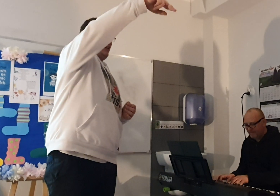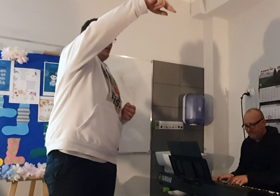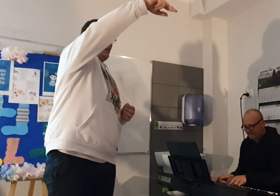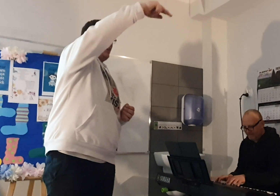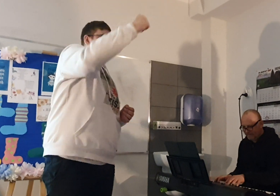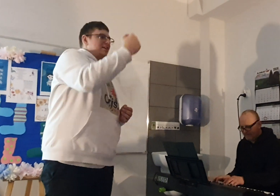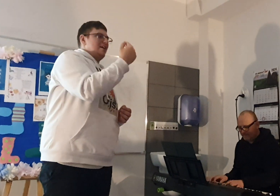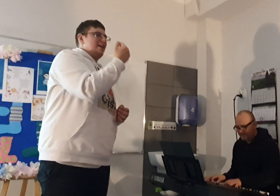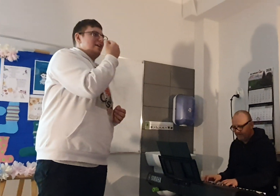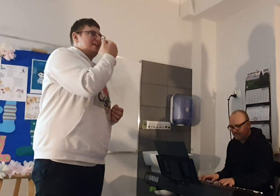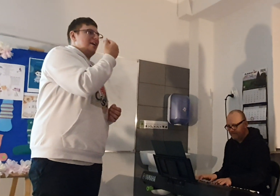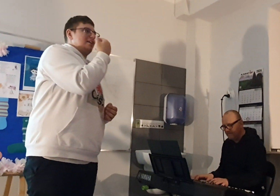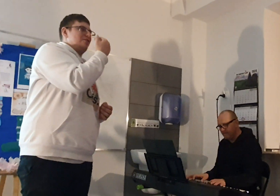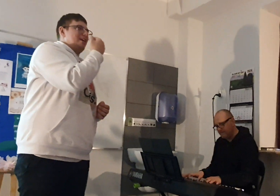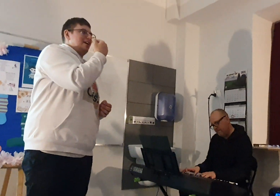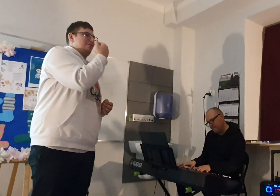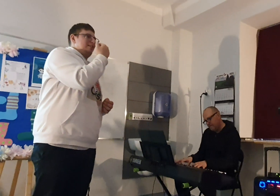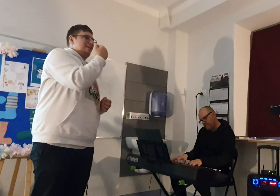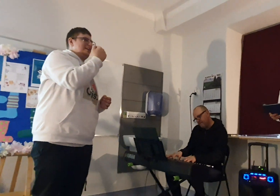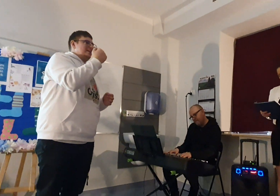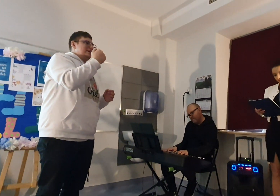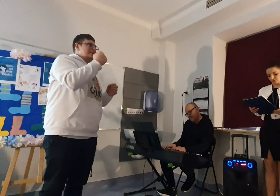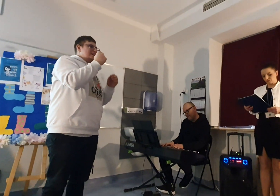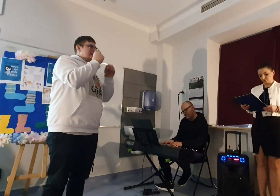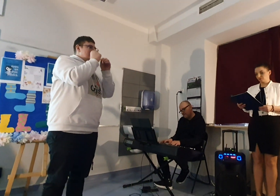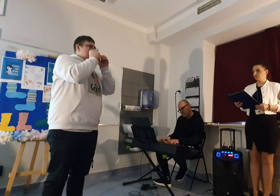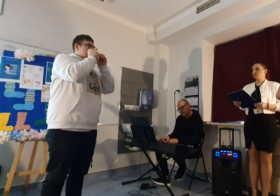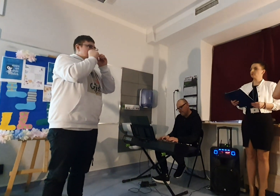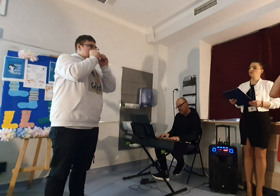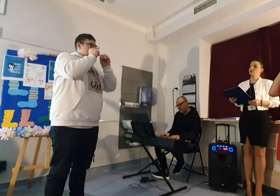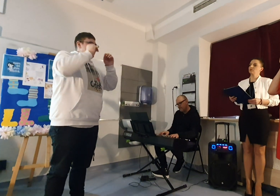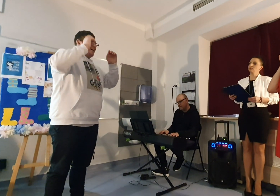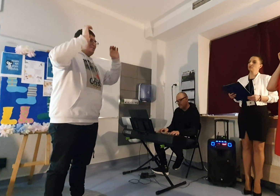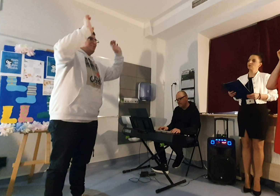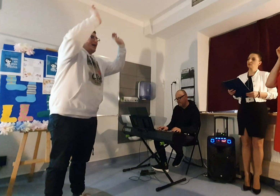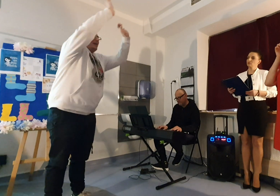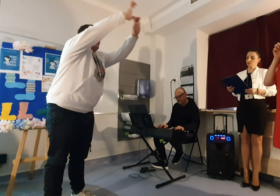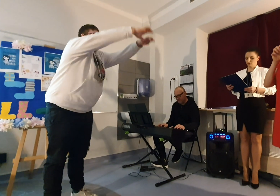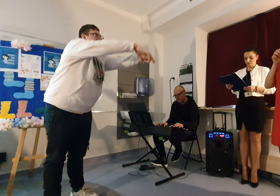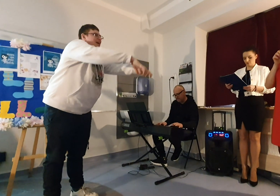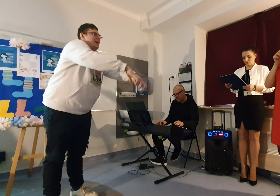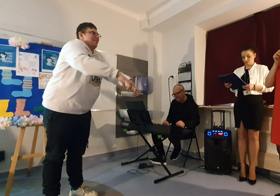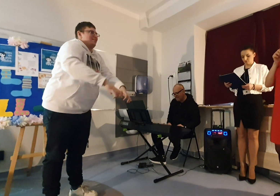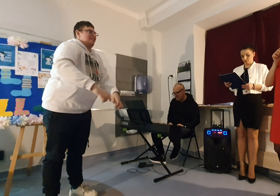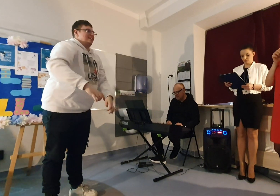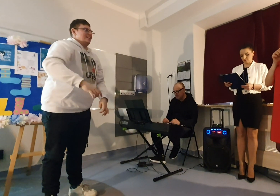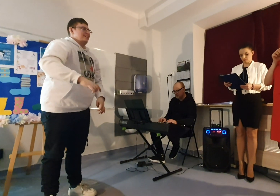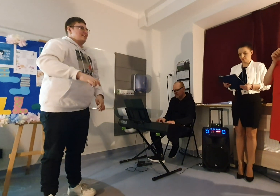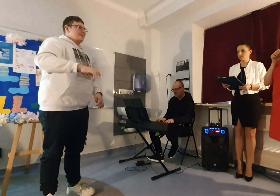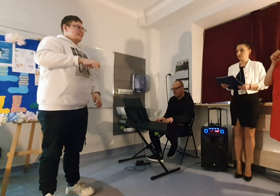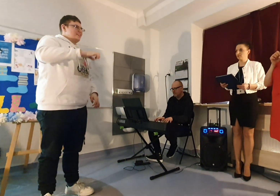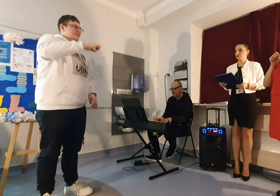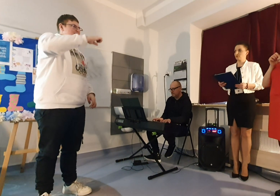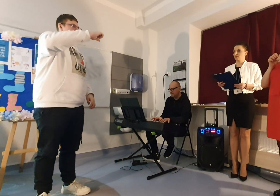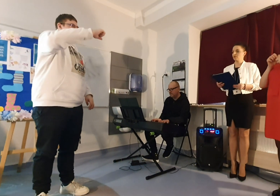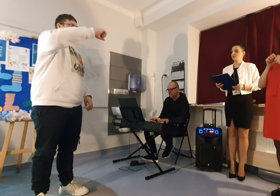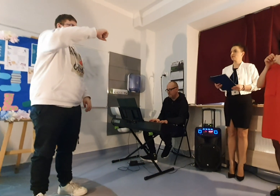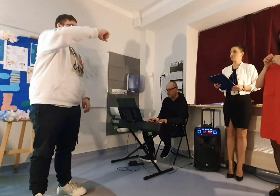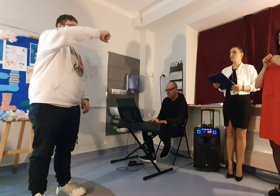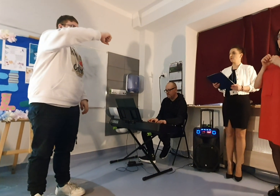Doktor lekarstwami, a kocica pazurami. Doktor mówi,